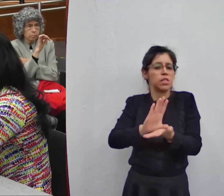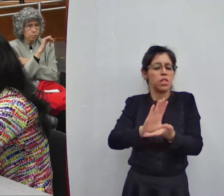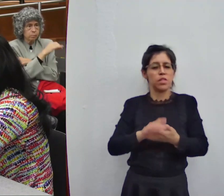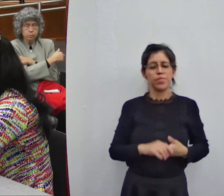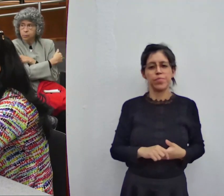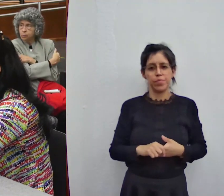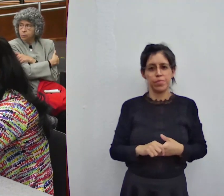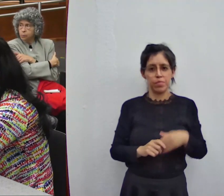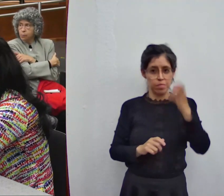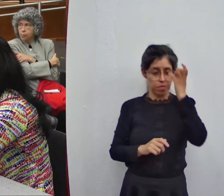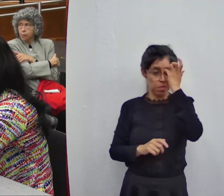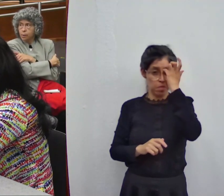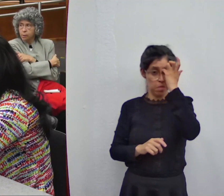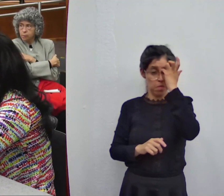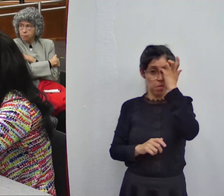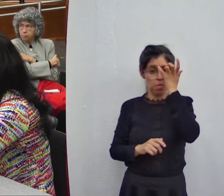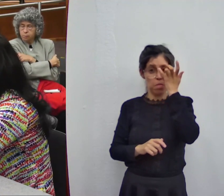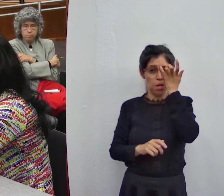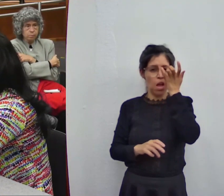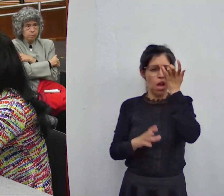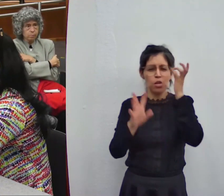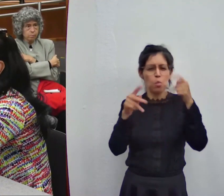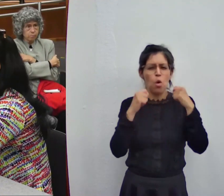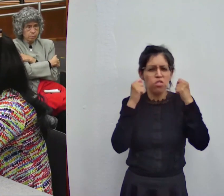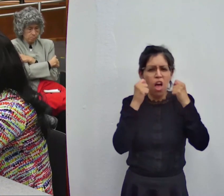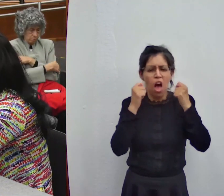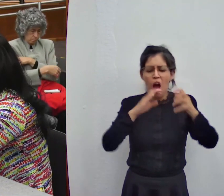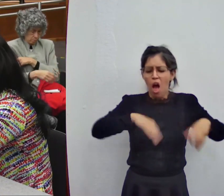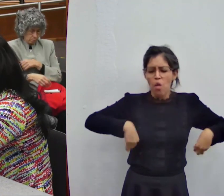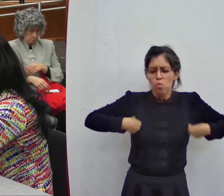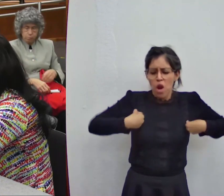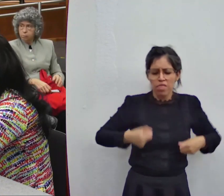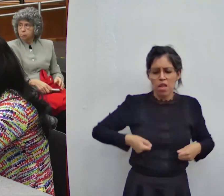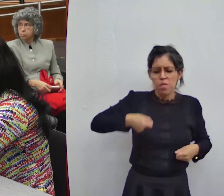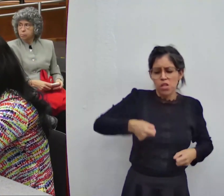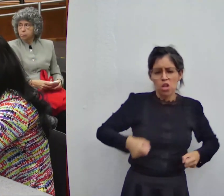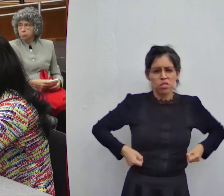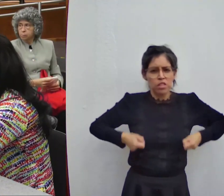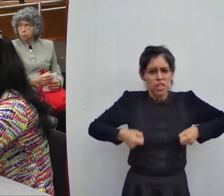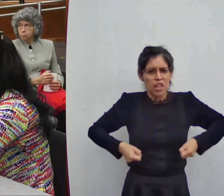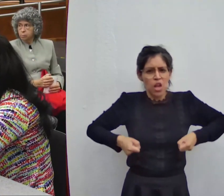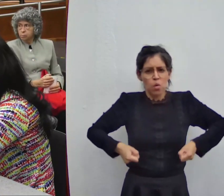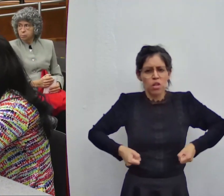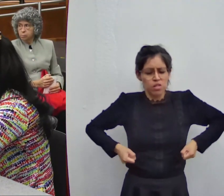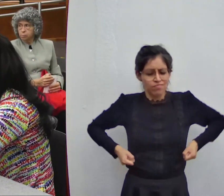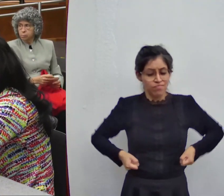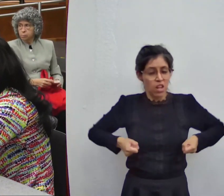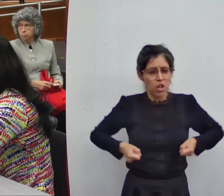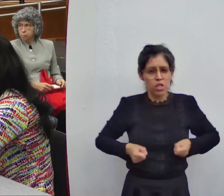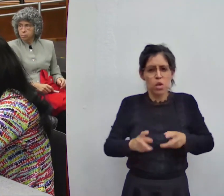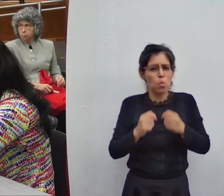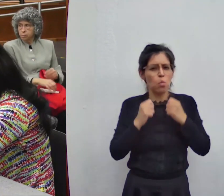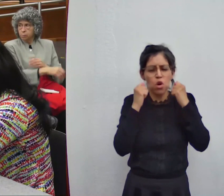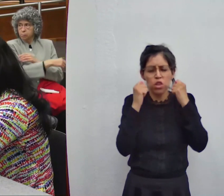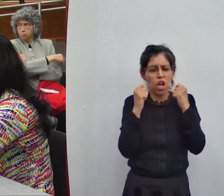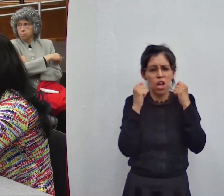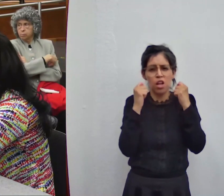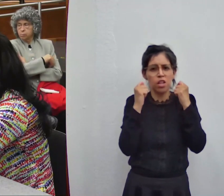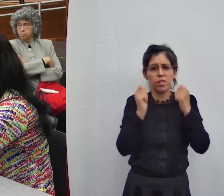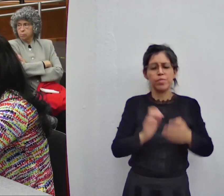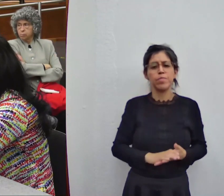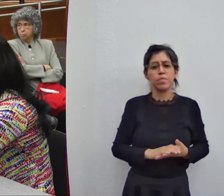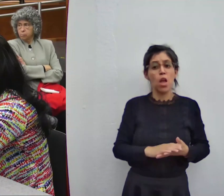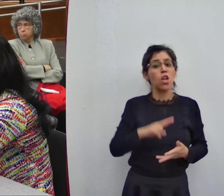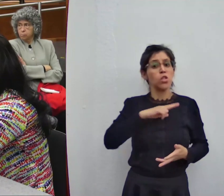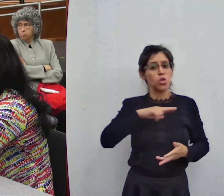como les digo, con las personas que traen las muletas o la andadera o la silla de ruedas. No, tenemos que poner un poquito también de